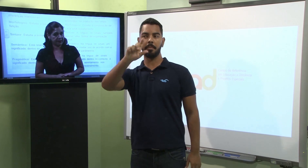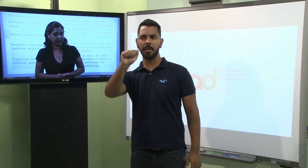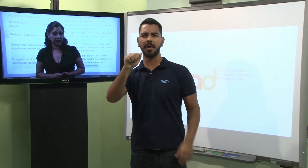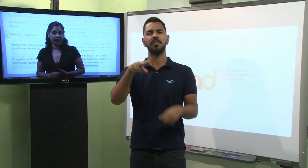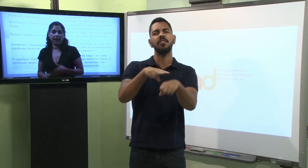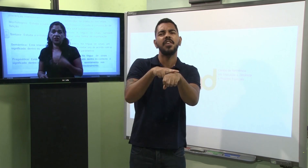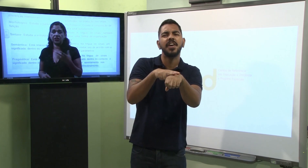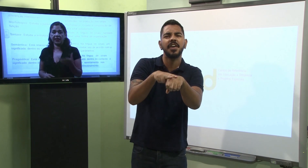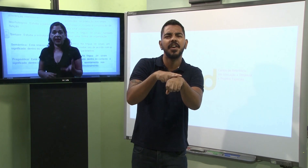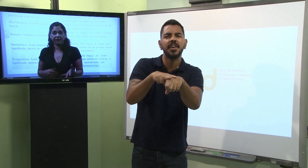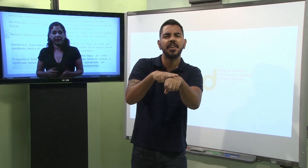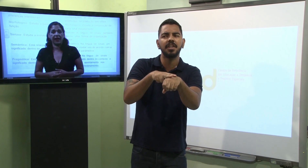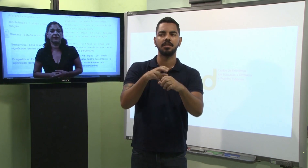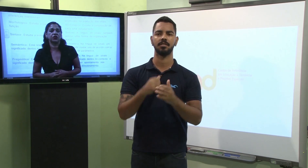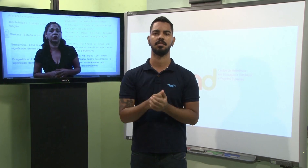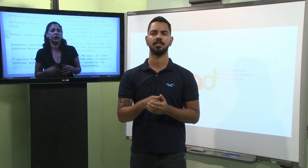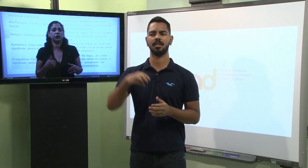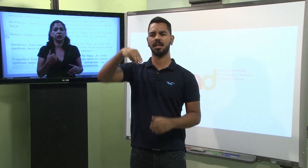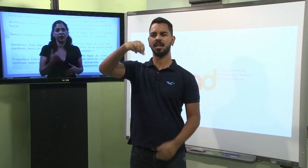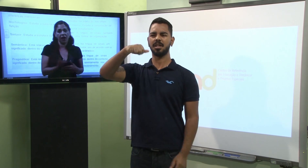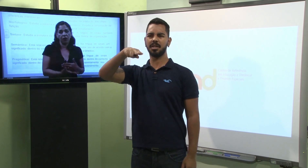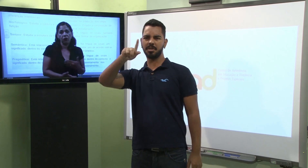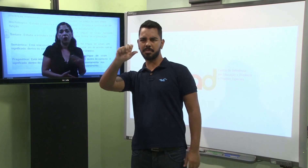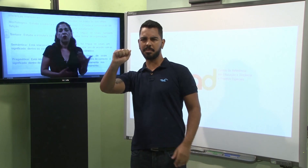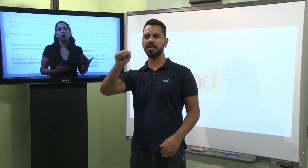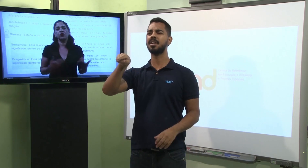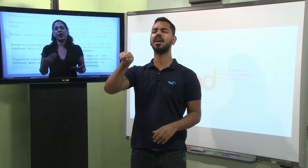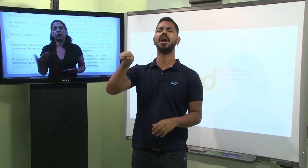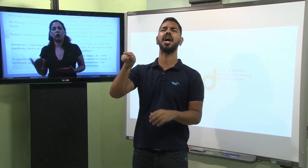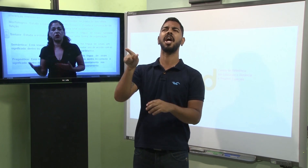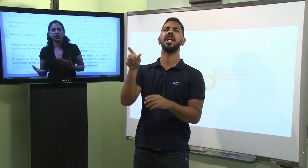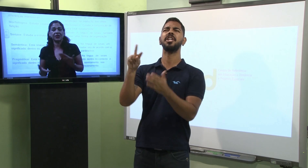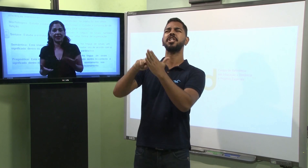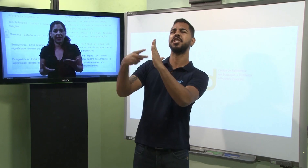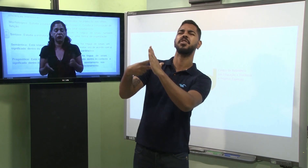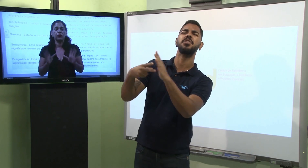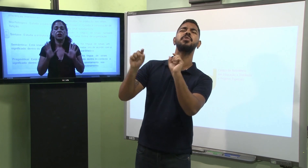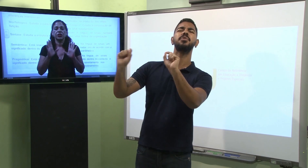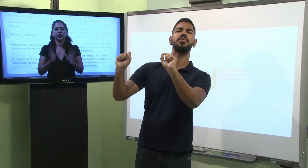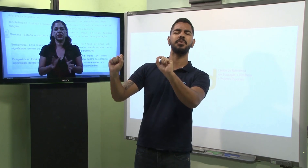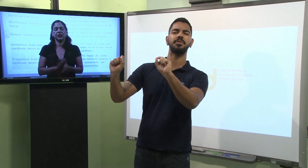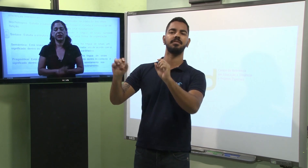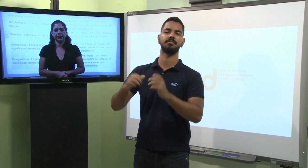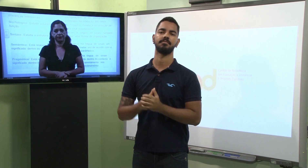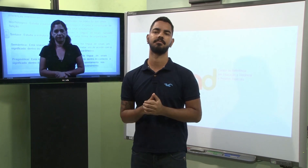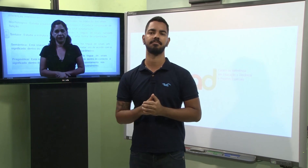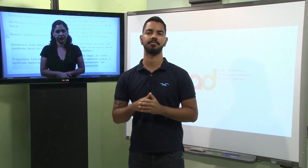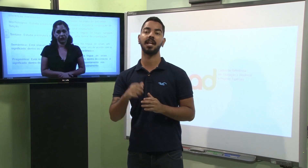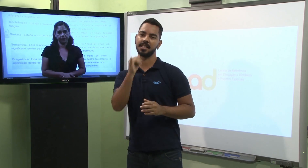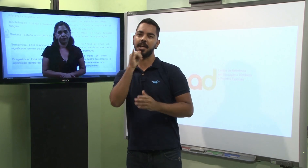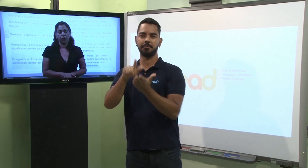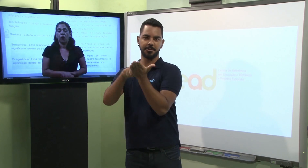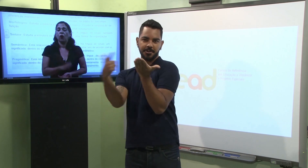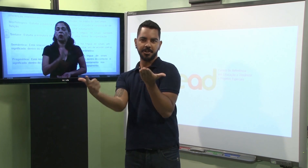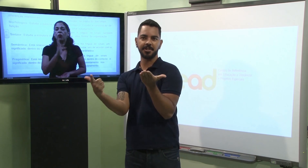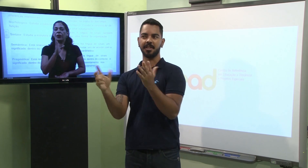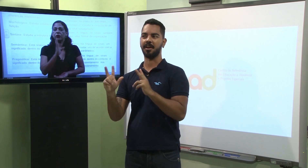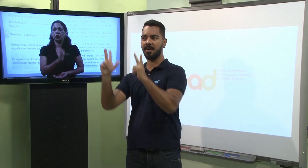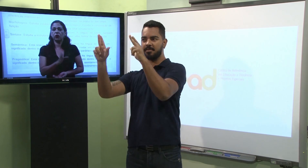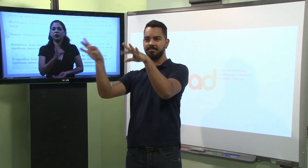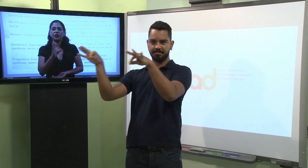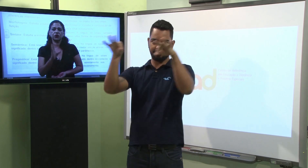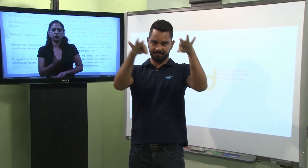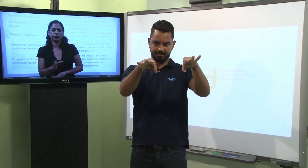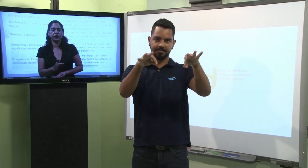que no caso aqui, retirei a frase de um editorial, onde o recorte inteiro dizia assim, vejam, com